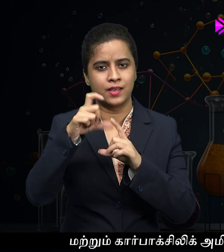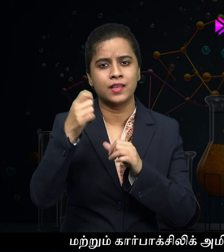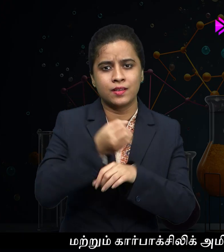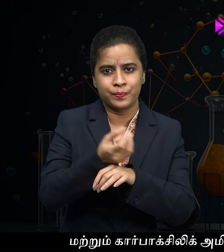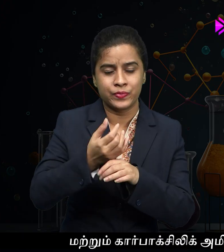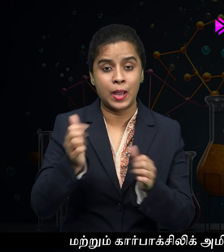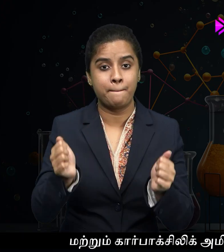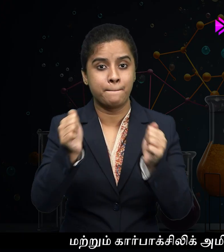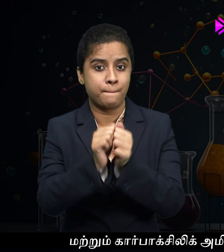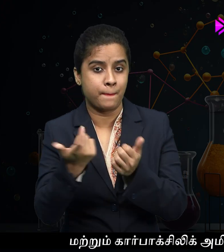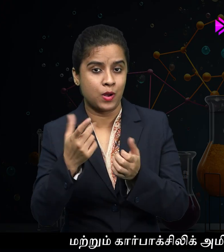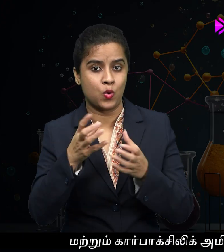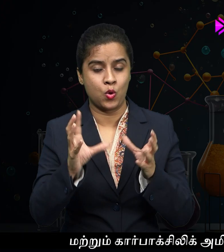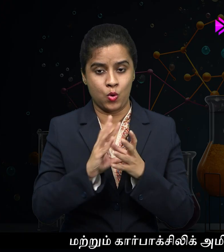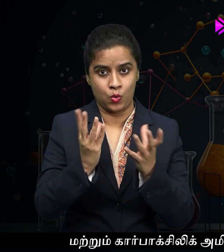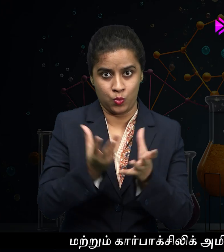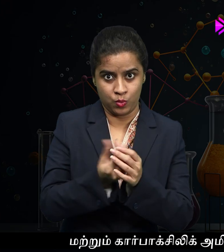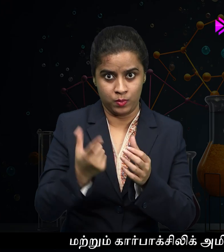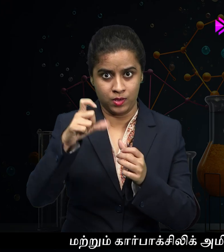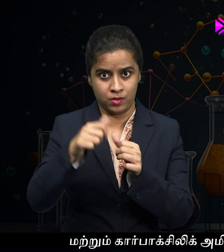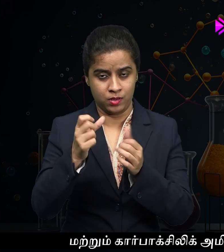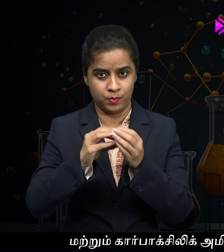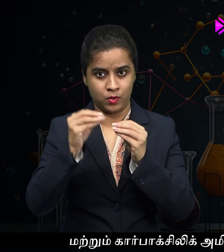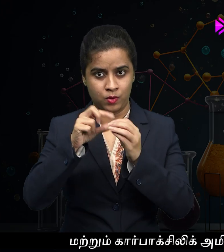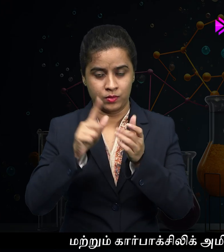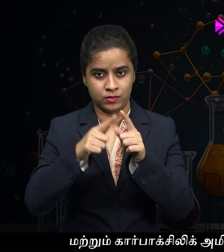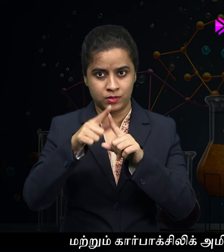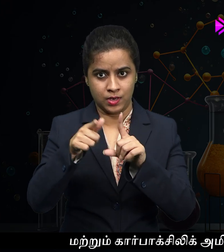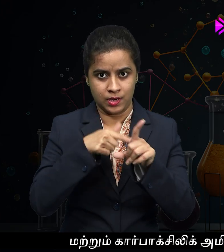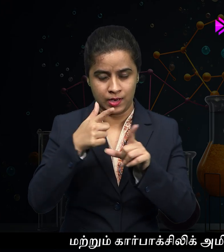மற்றும் கார்பாக்சிலிக் அமிலங்களின் குழுவிற்கு சொந்தமானது.